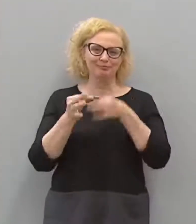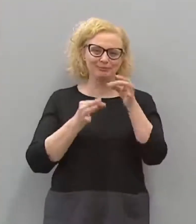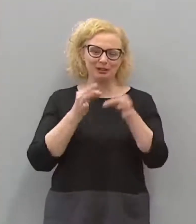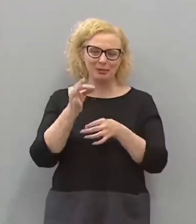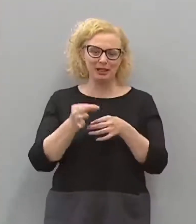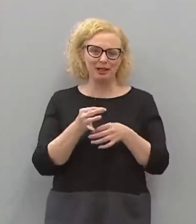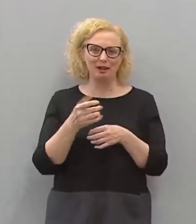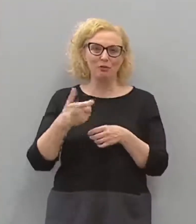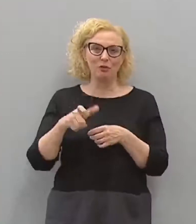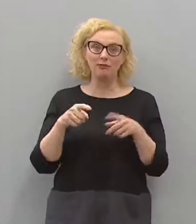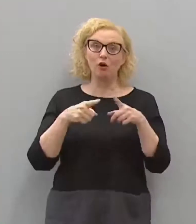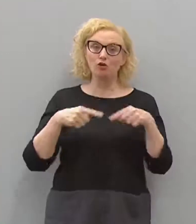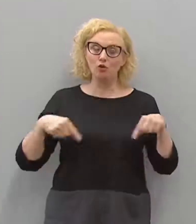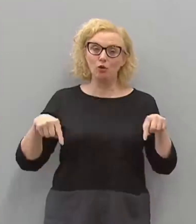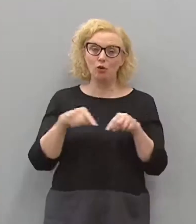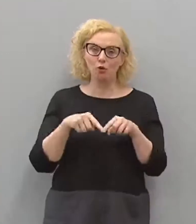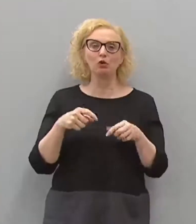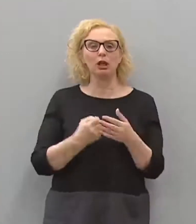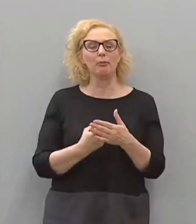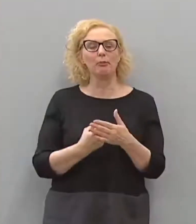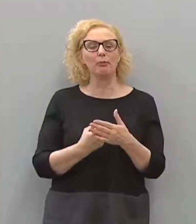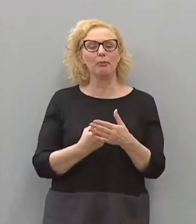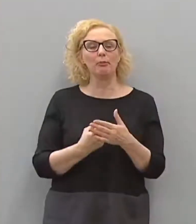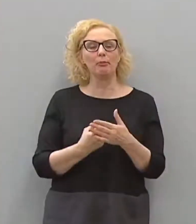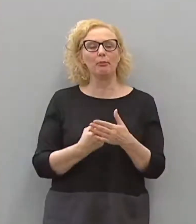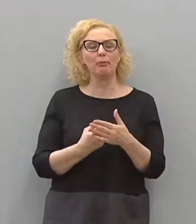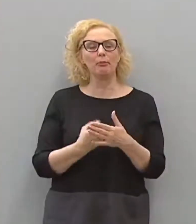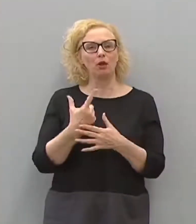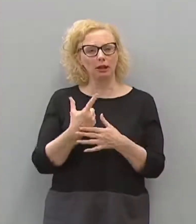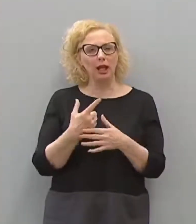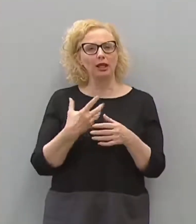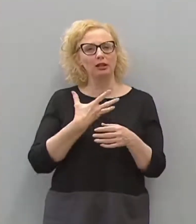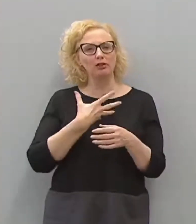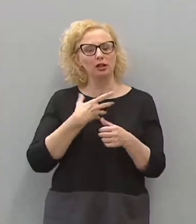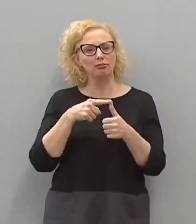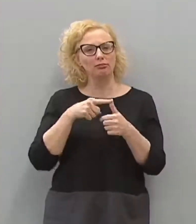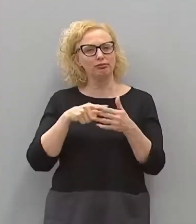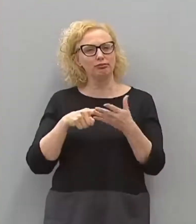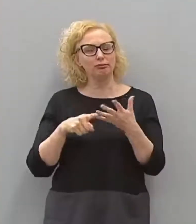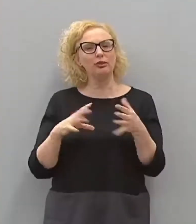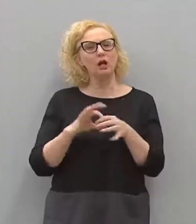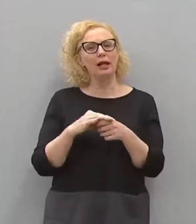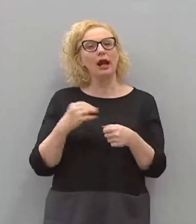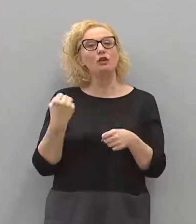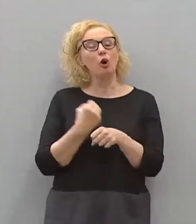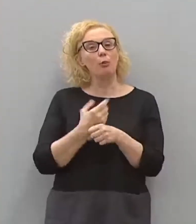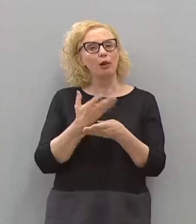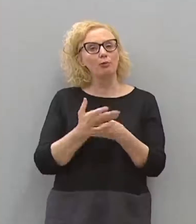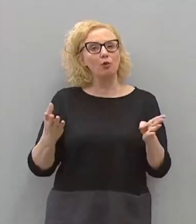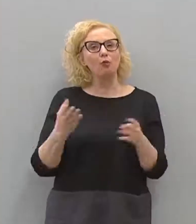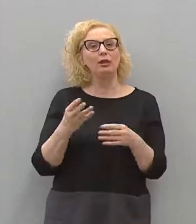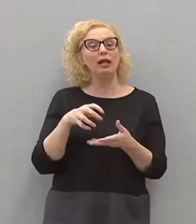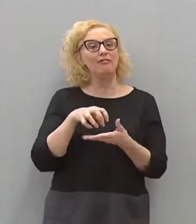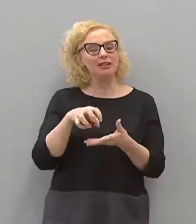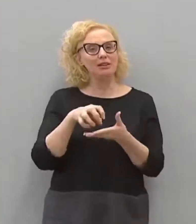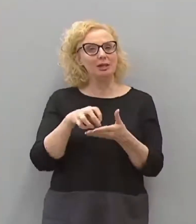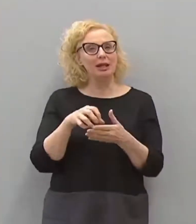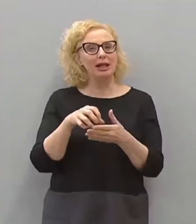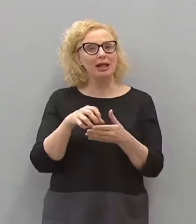densi sono significativi sul fronte delle opere pubbliche degli investimenti dell'infrastruttura